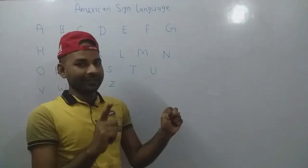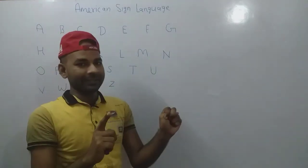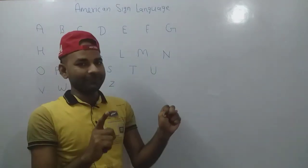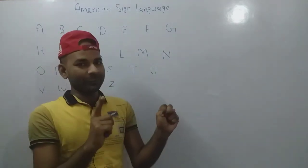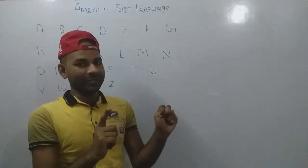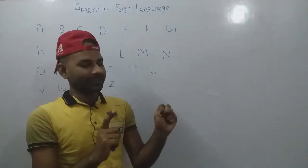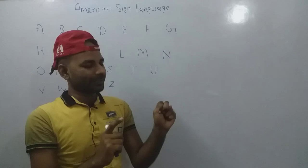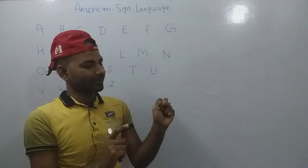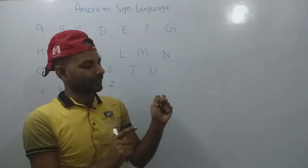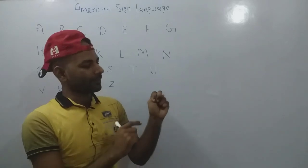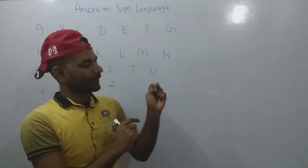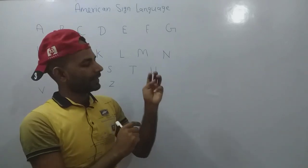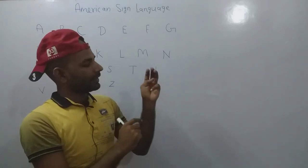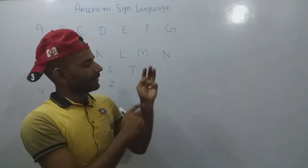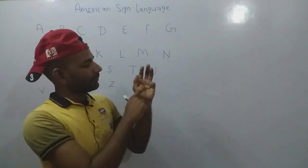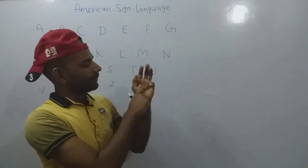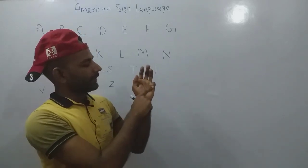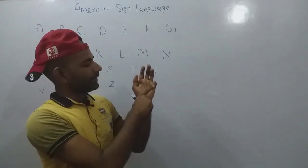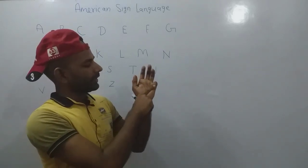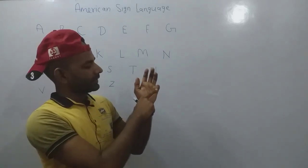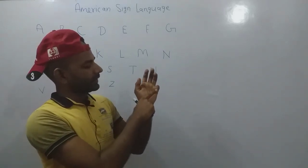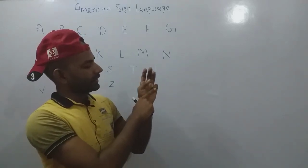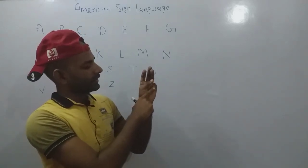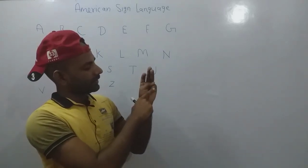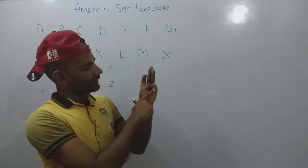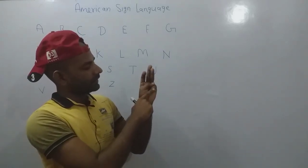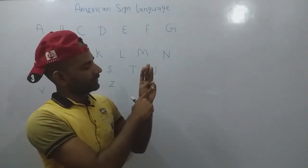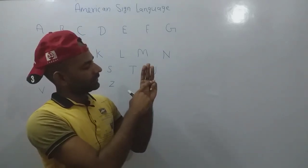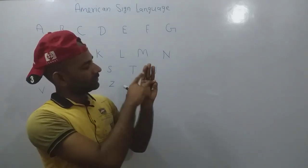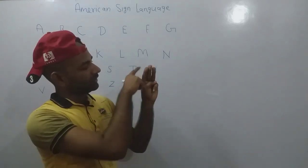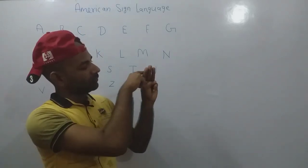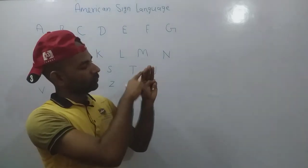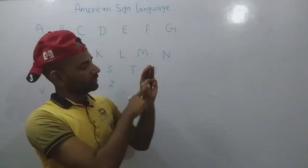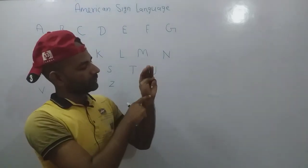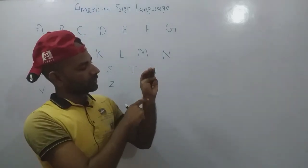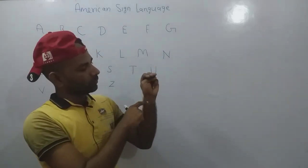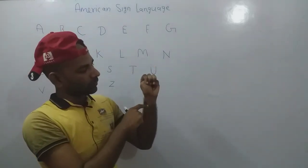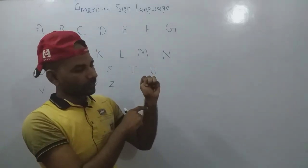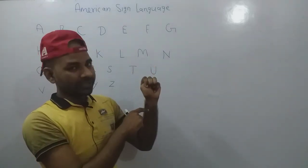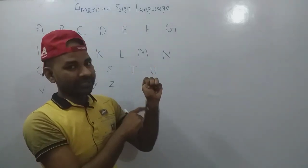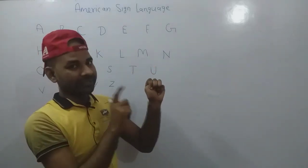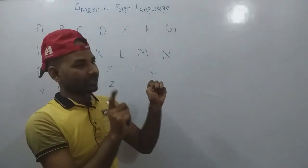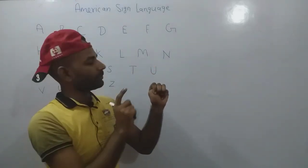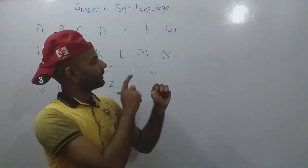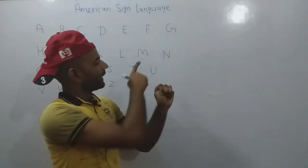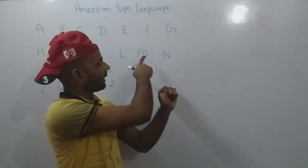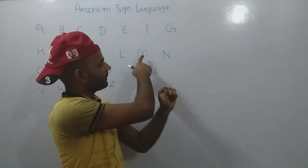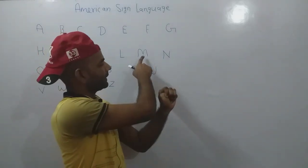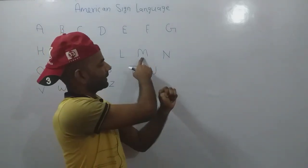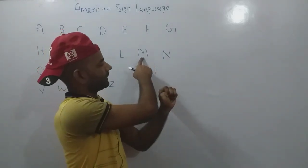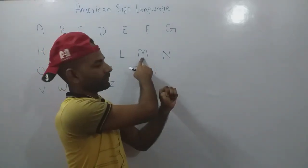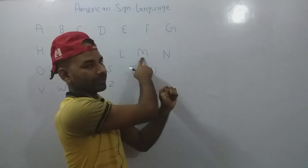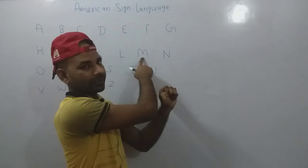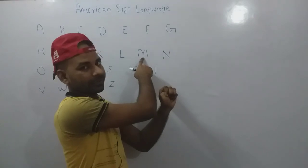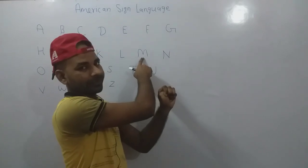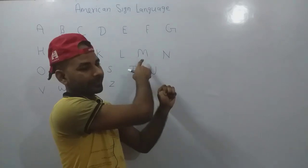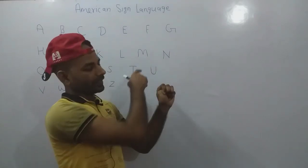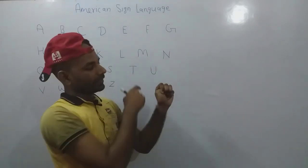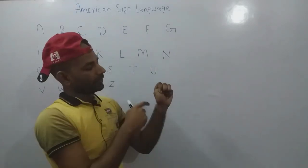रखिए, बहुत ध्यान से बनाइएगा। पहले ऐसे करके ऐसे कर लेंगे, 3 उंगलियां जब इसके ऊपर होगी तब M बनेगा ये वाला,